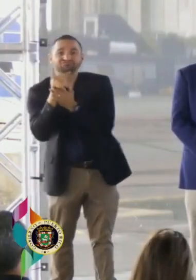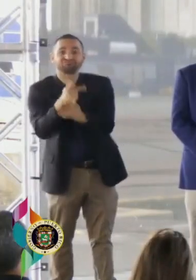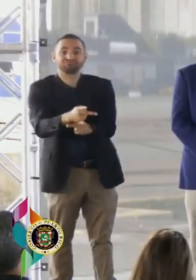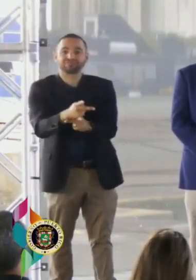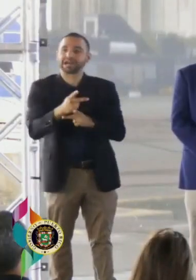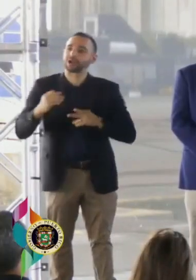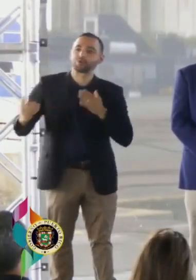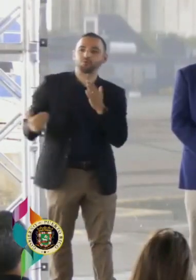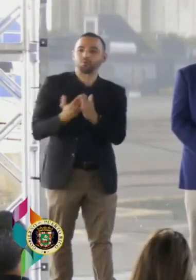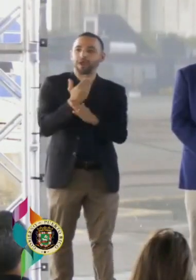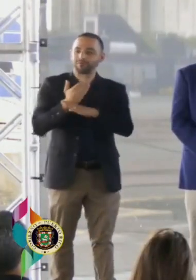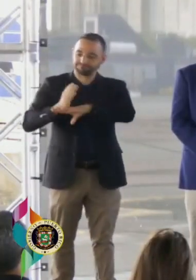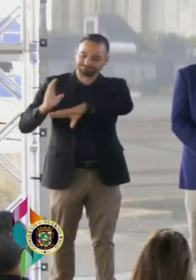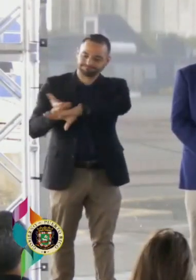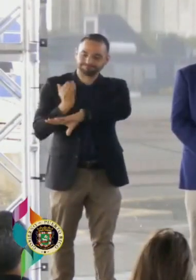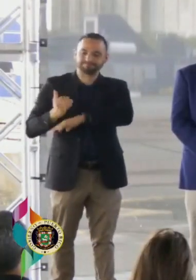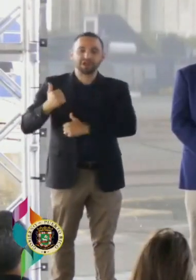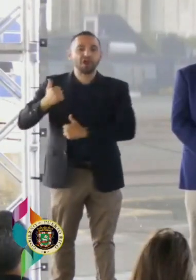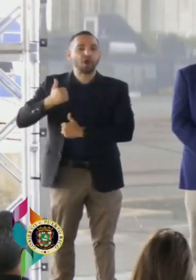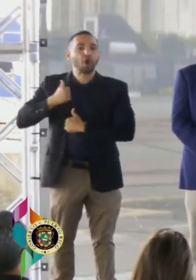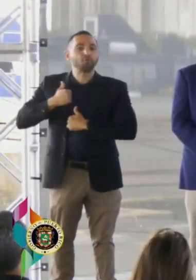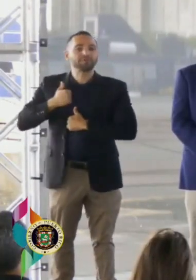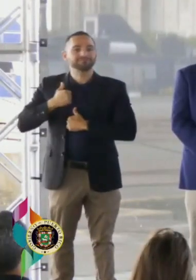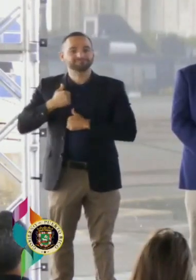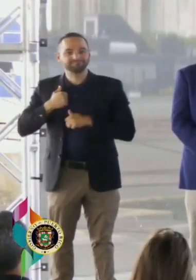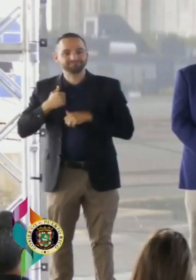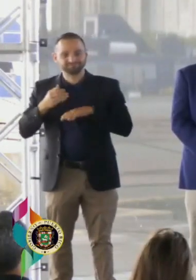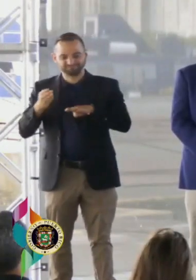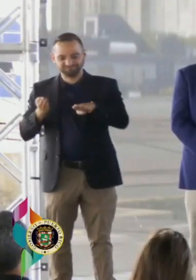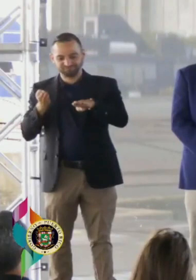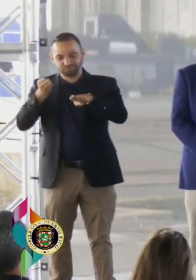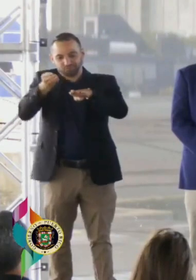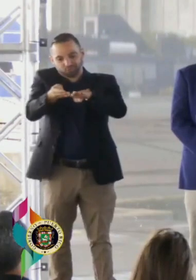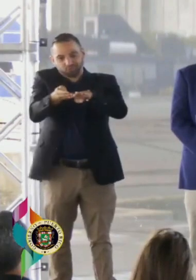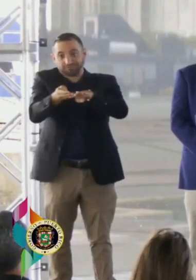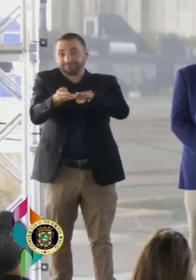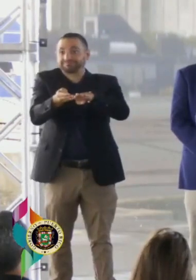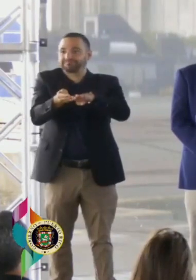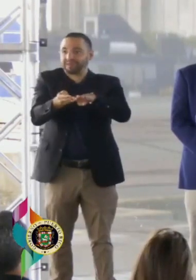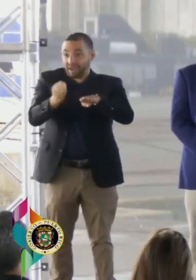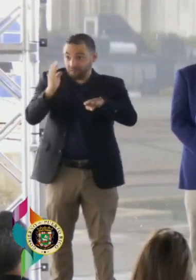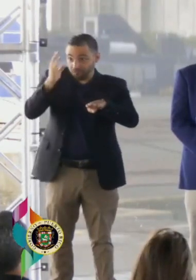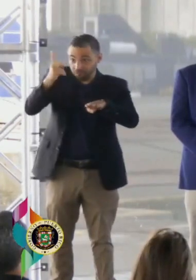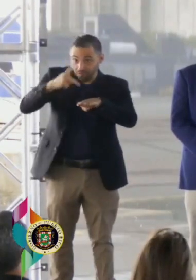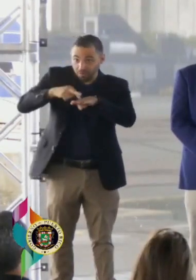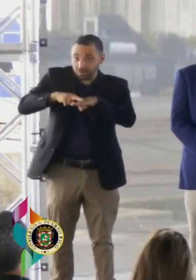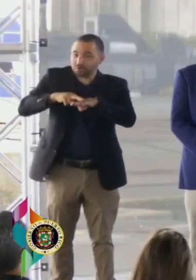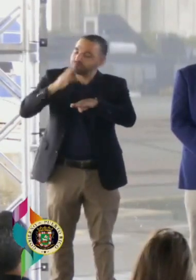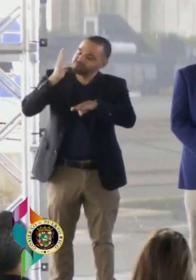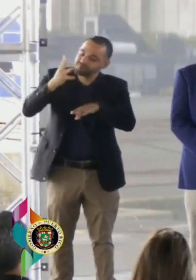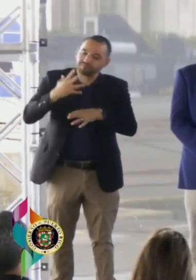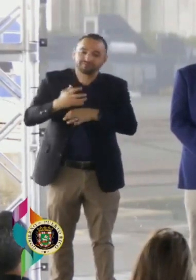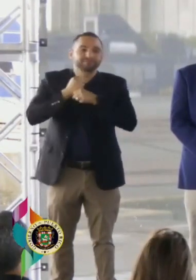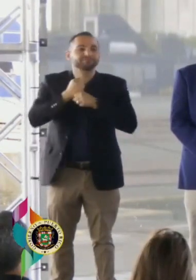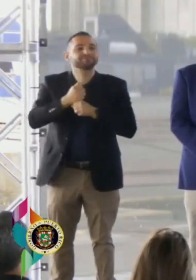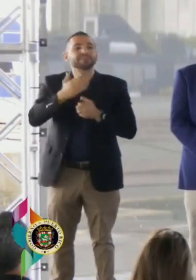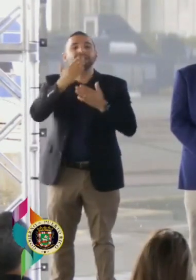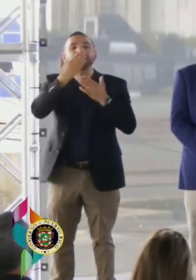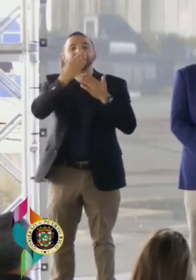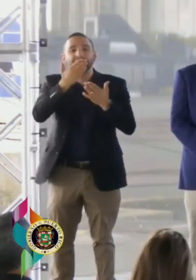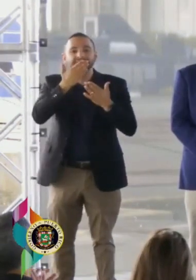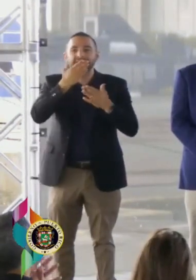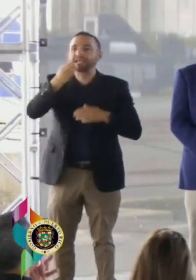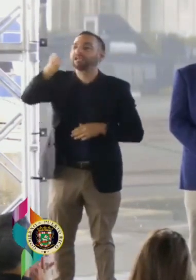Army terminal Esto será un gran legado para el futuro de Puerto Rico Muchas gracias y que Dios